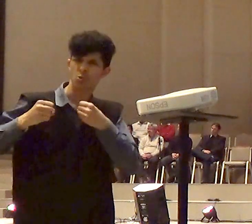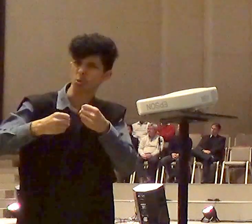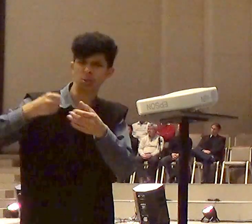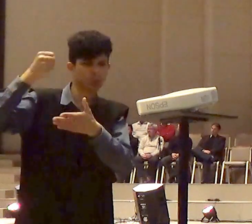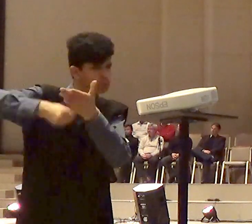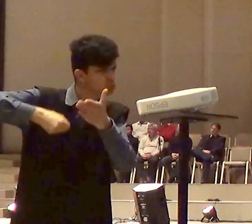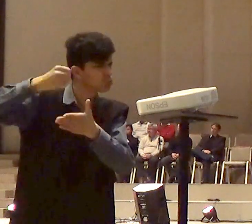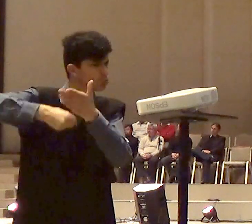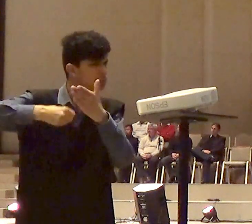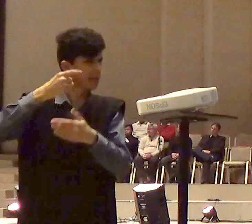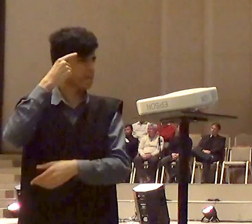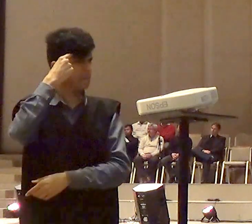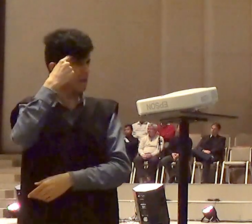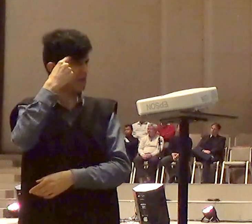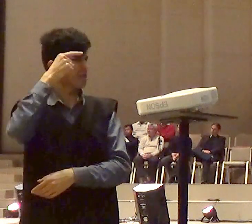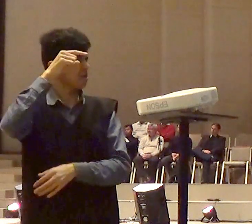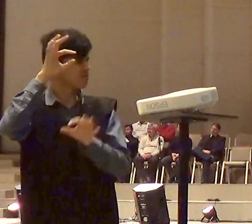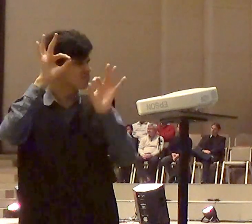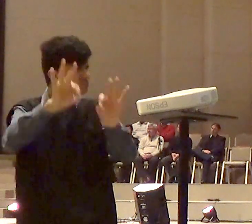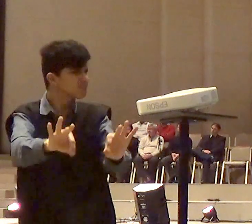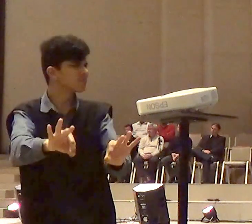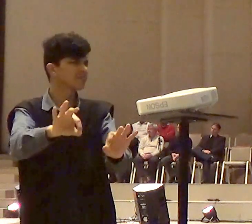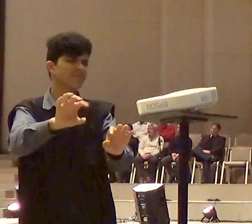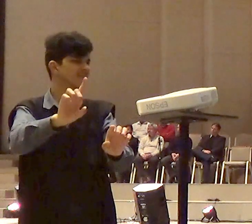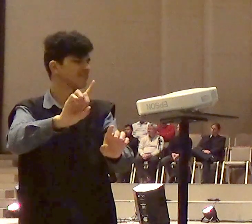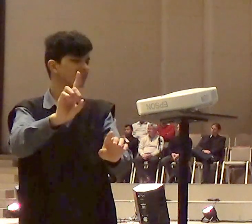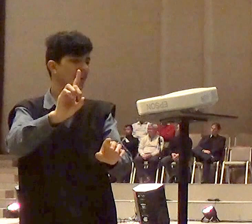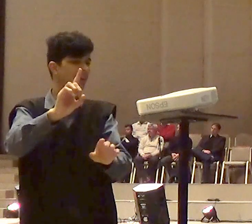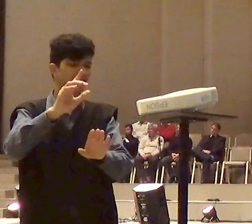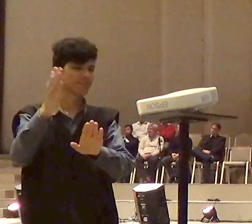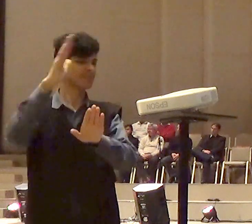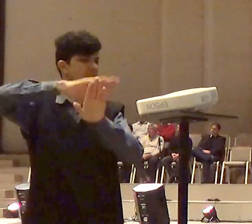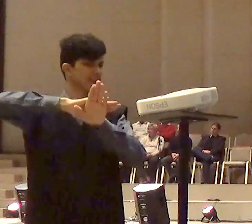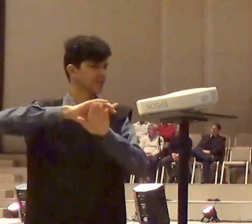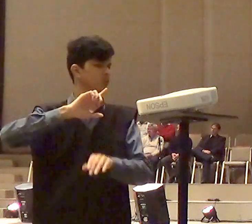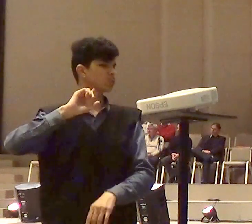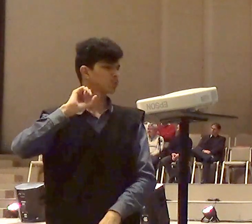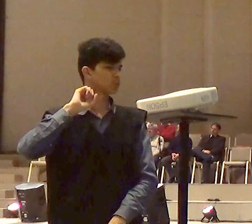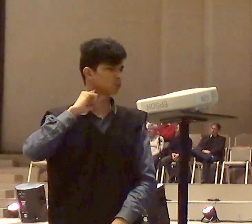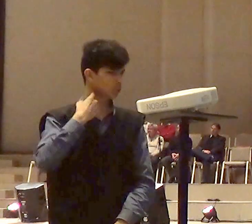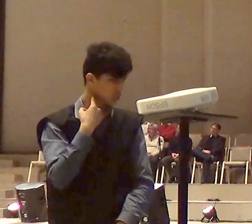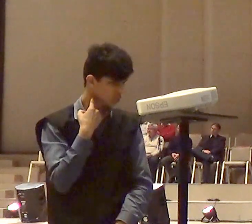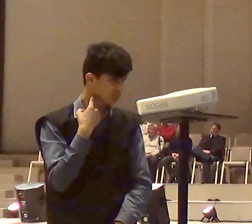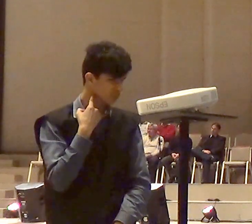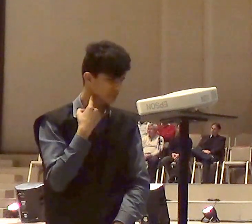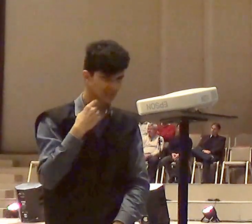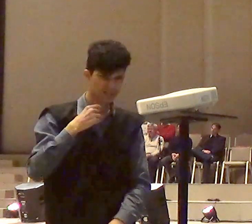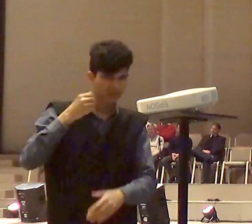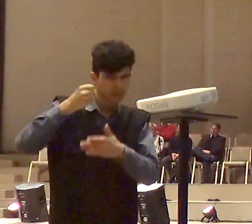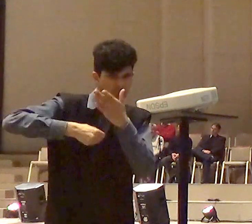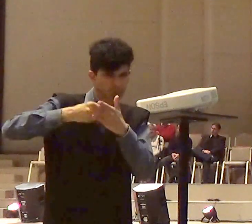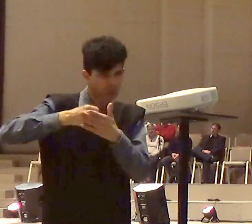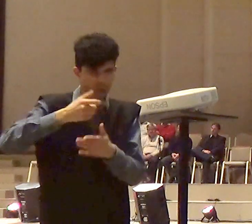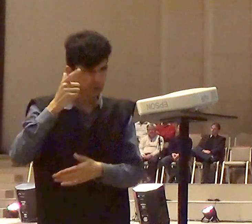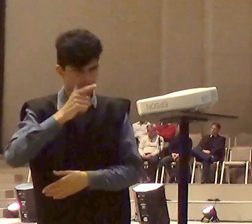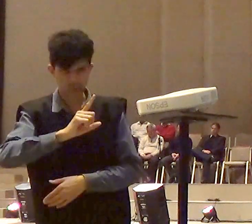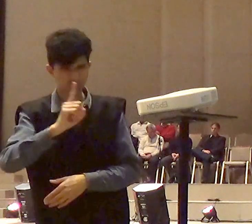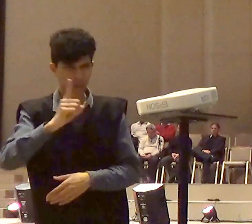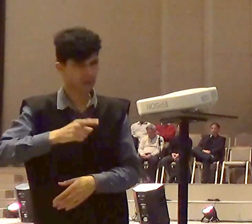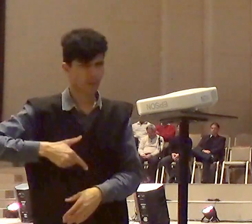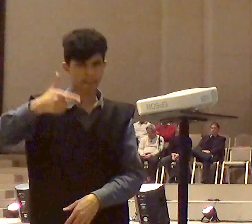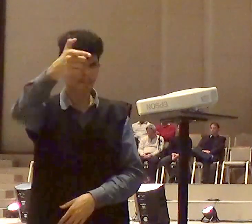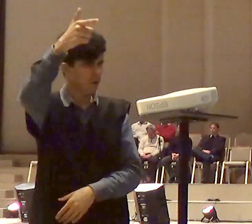aquela ideologia fosse uma verdade única e absoluta que são capazes de Matar ou Morrer por causa disso